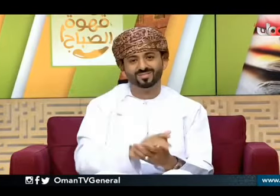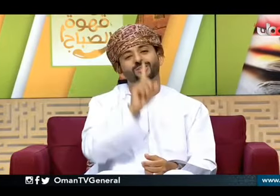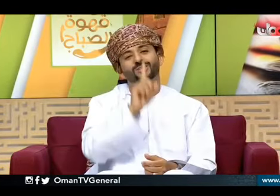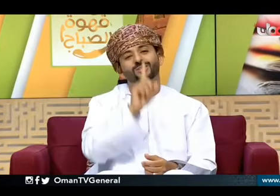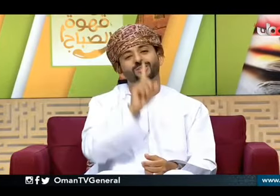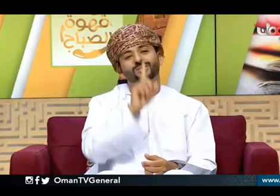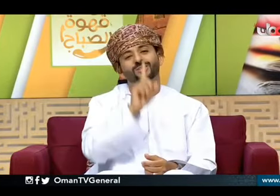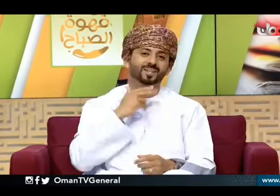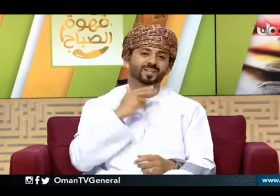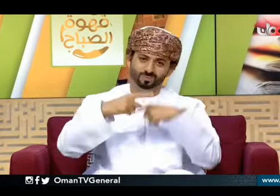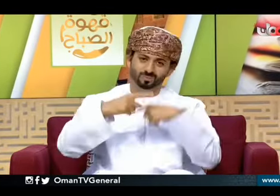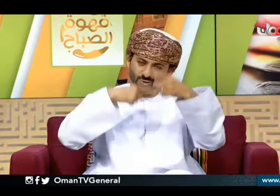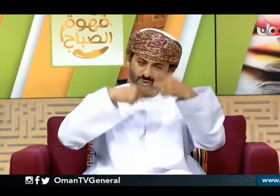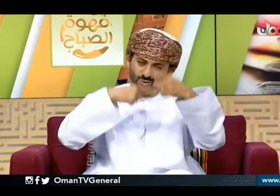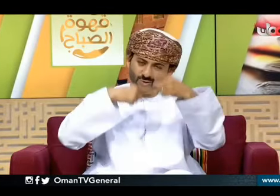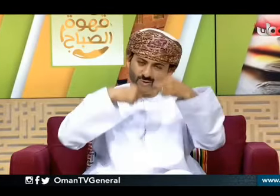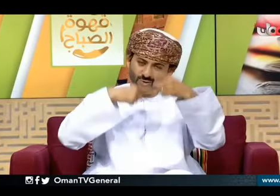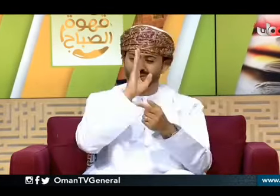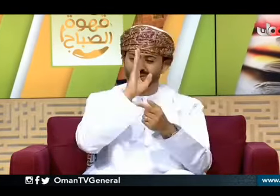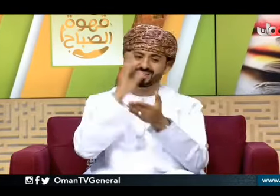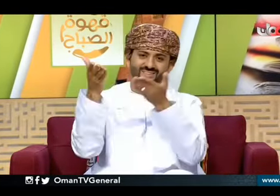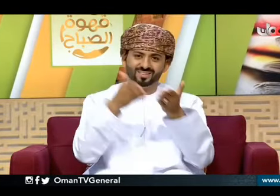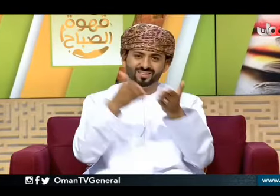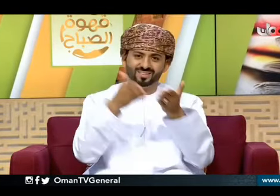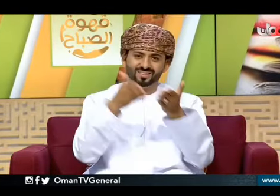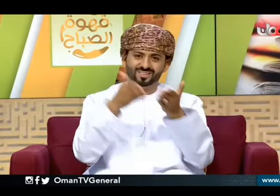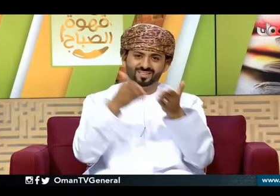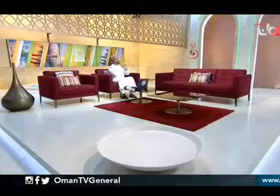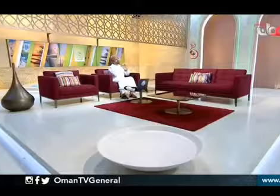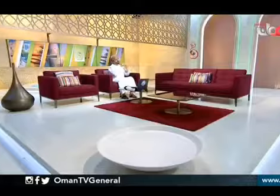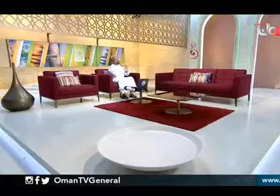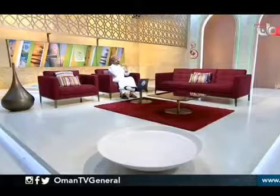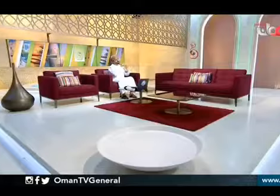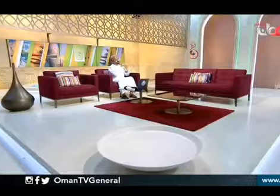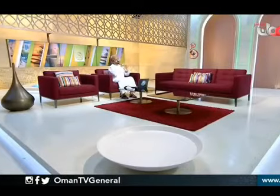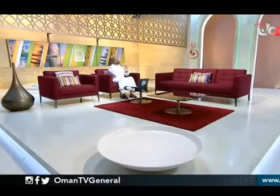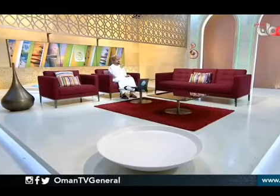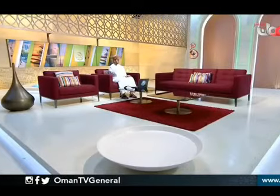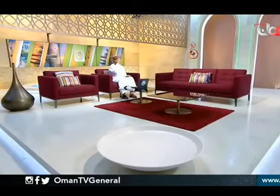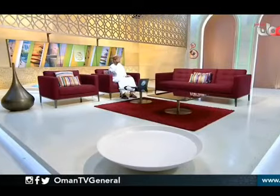نحن كلنا نكون على وعي ومعرفة. وإن شاء الله يكون لنا لقاء آخر يوم الاثنين